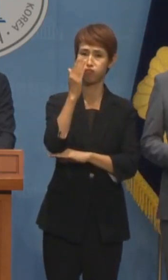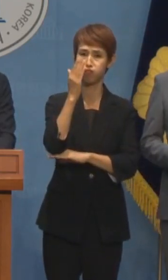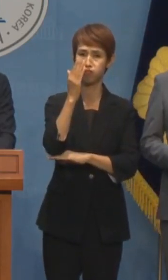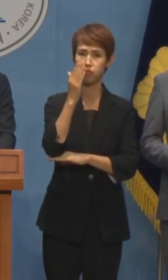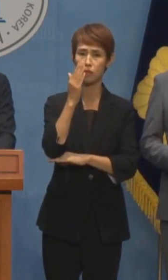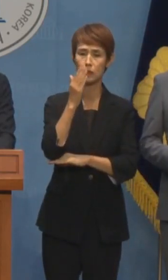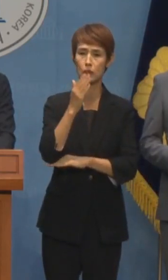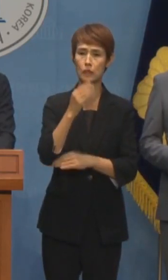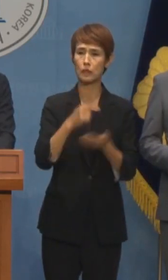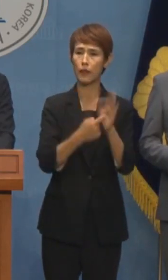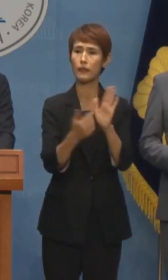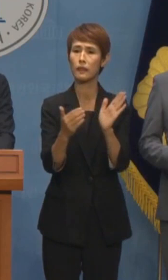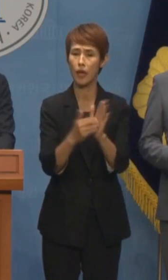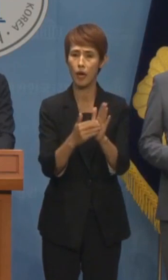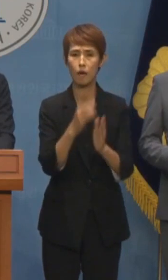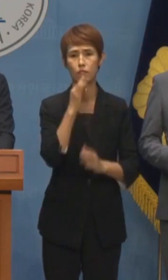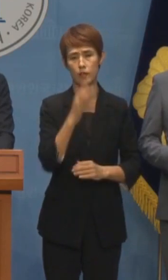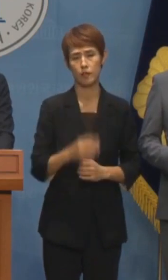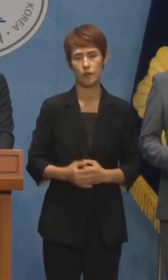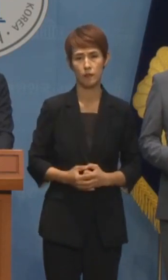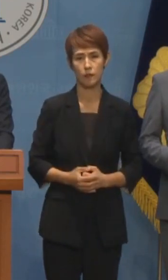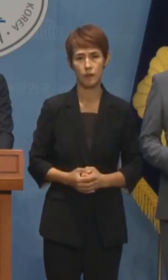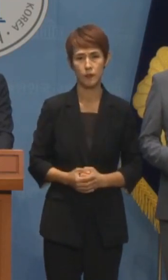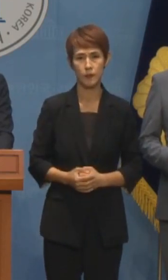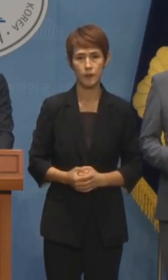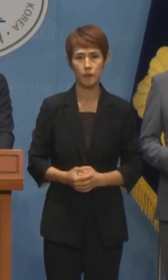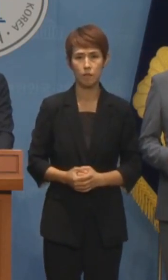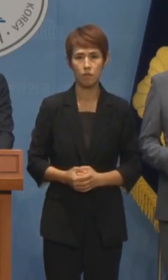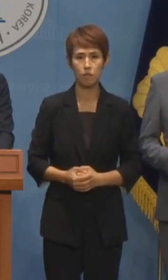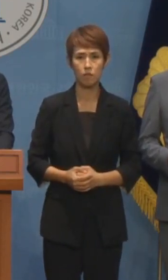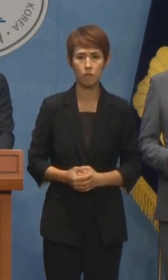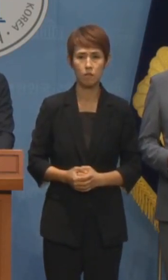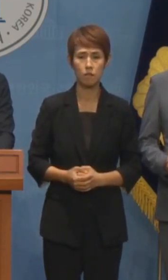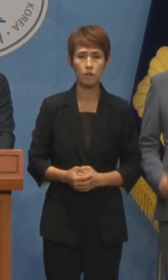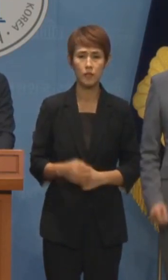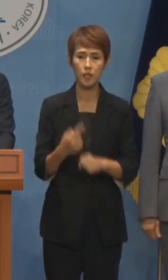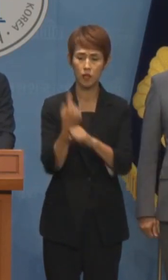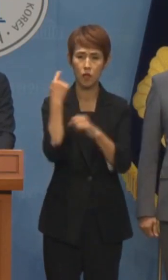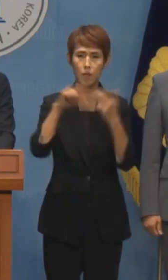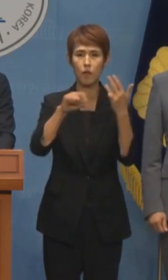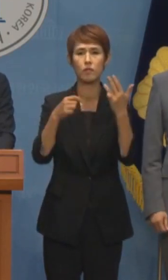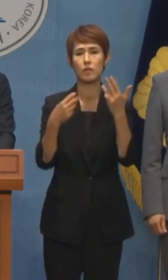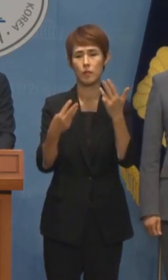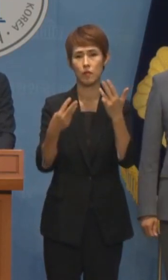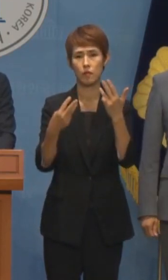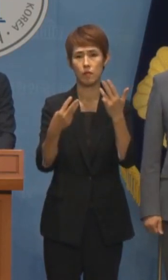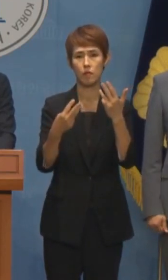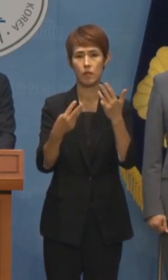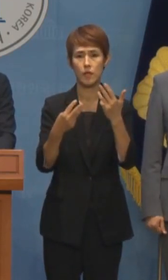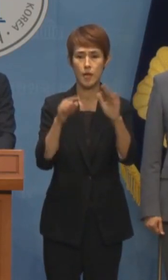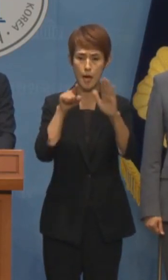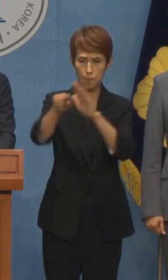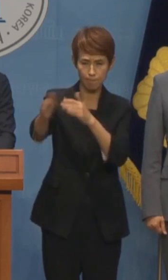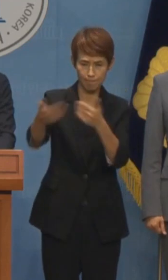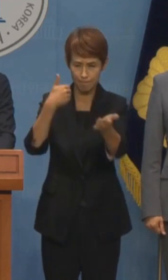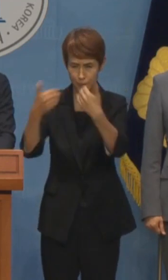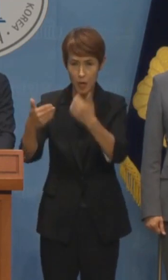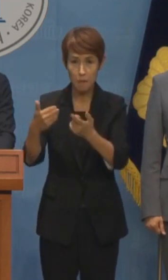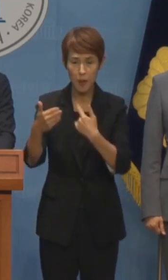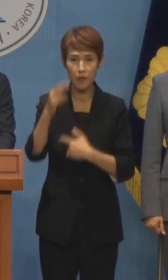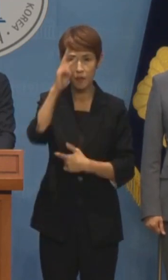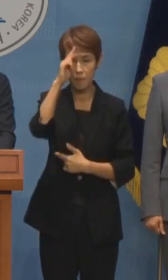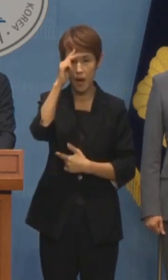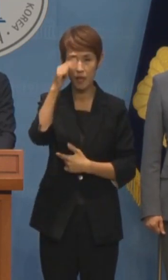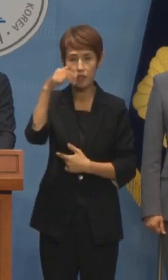인용한 것이다 라고 진술했습니다. 하지만 이미 작년 8월 3일 압수수색이 집행된